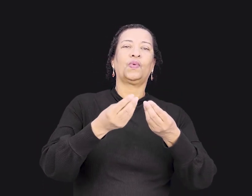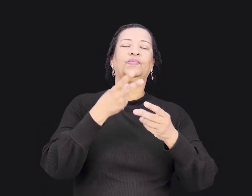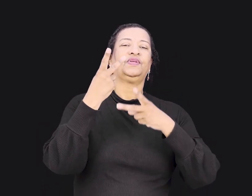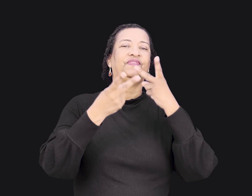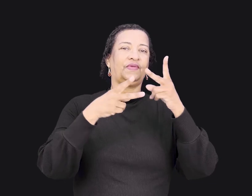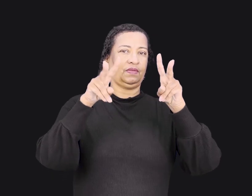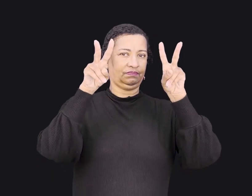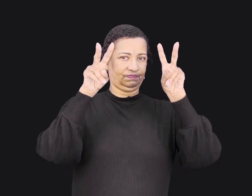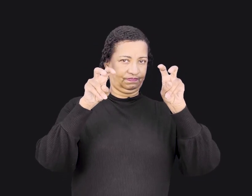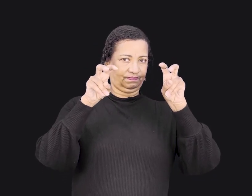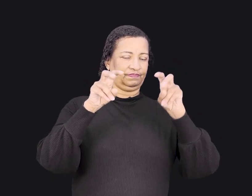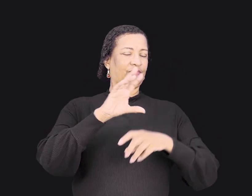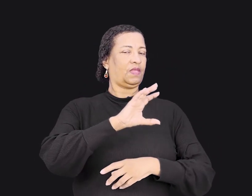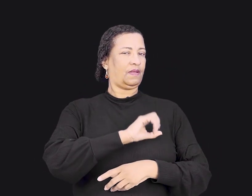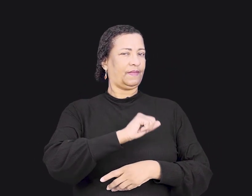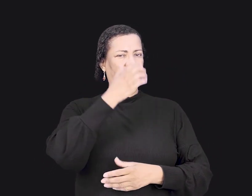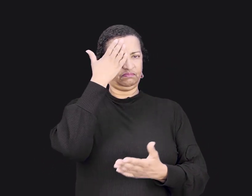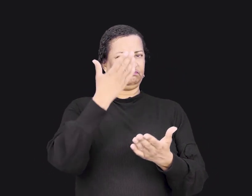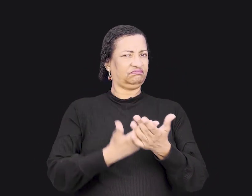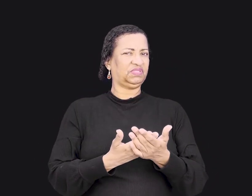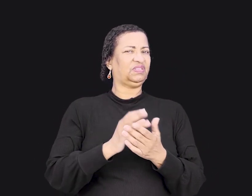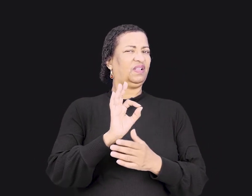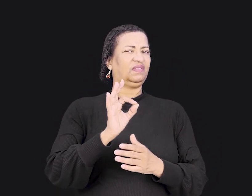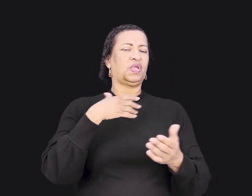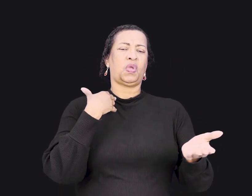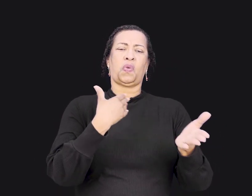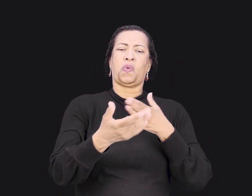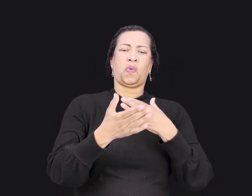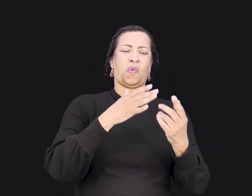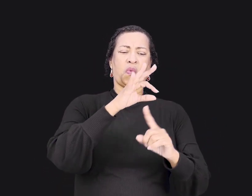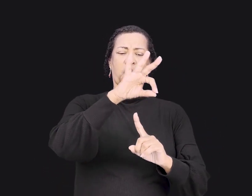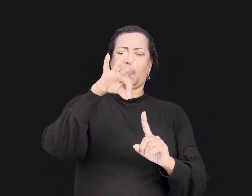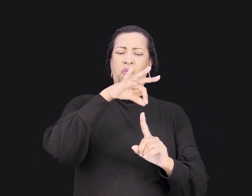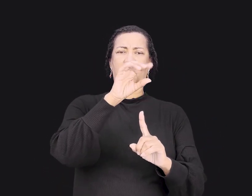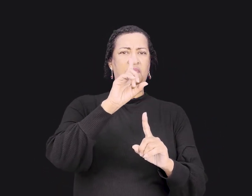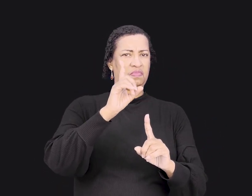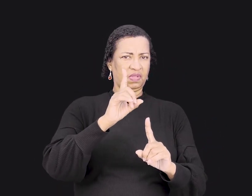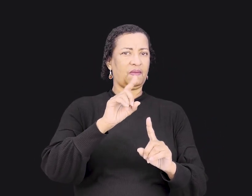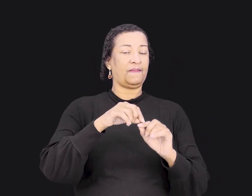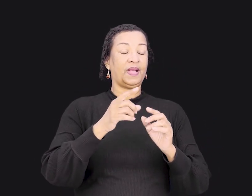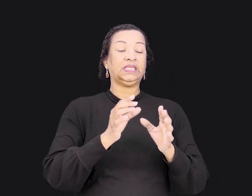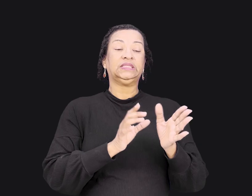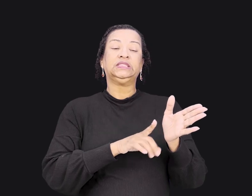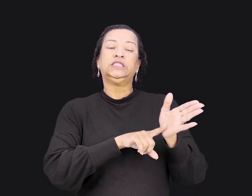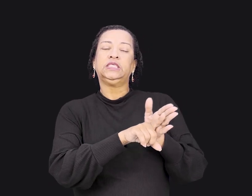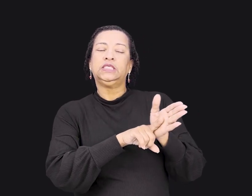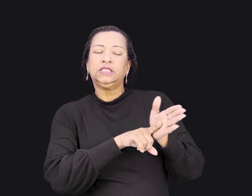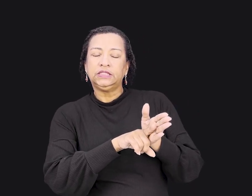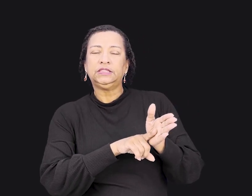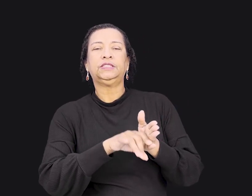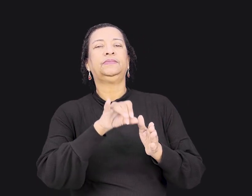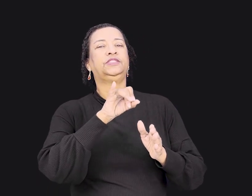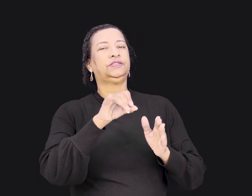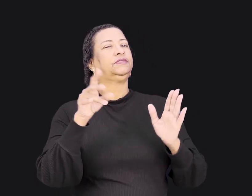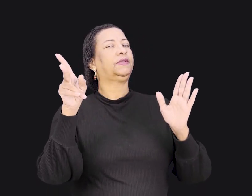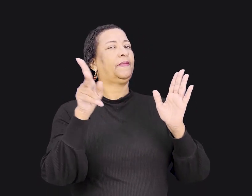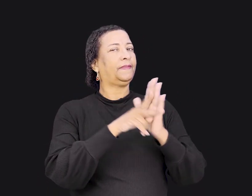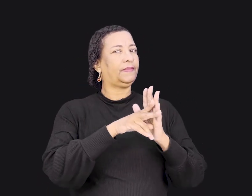questão. Amados, não creiam em qualquer espírito, mas examinem os espíritos para ver se eles procedem de Deus,